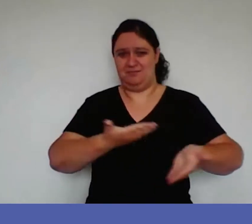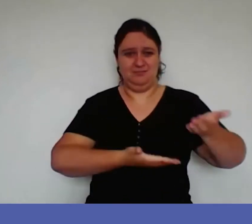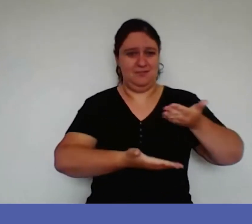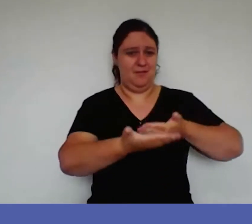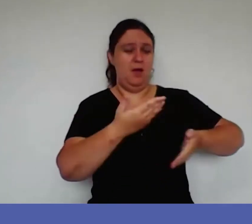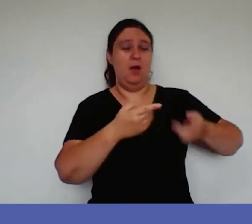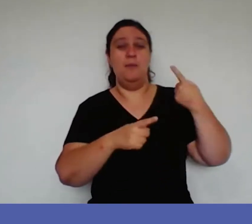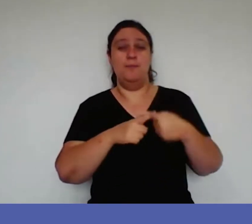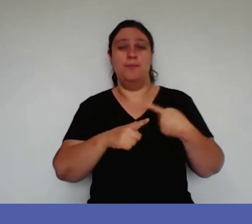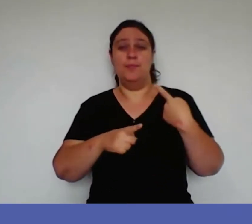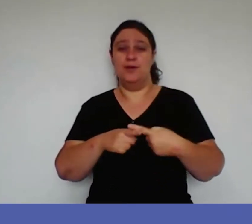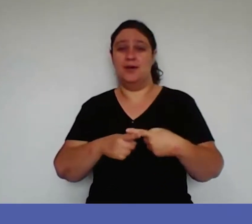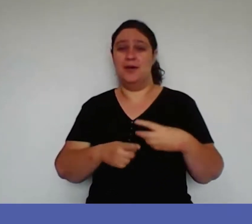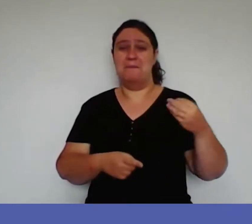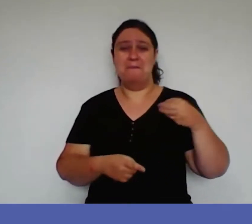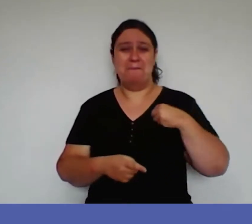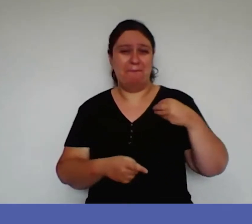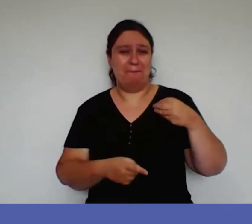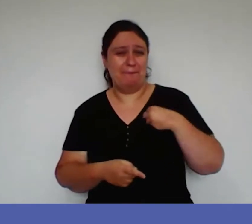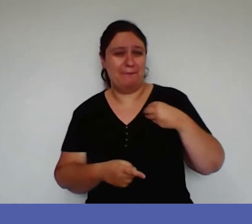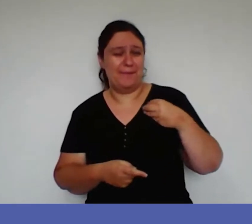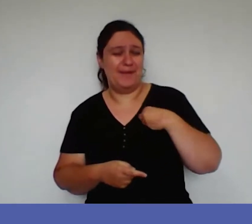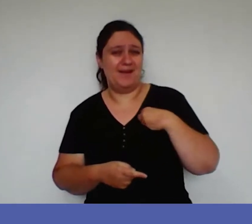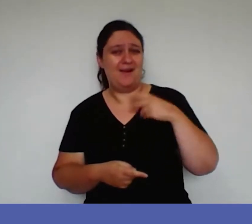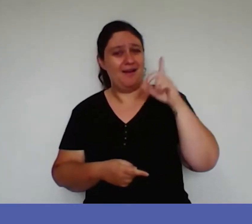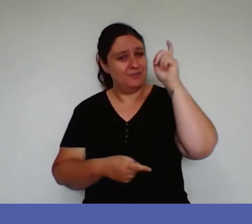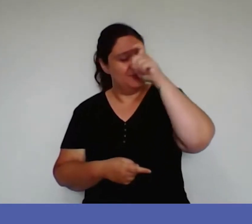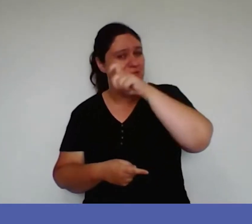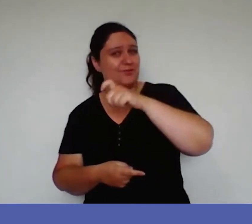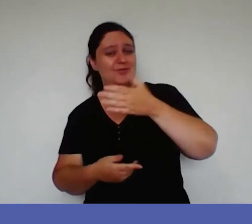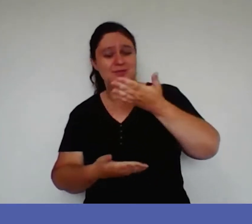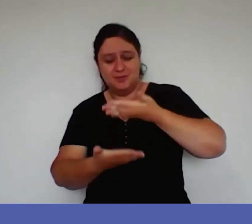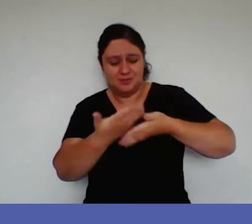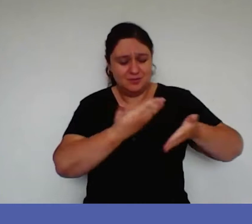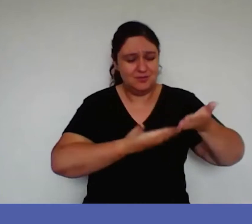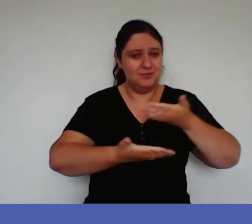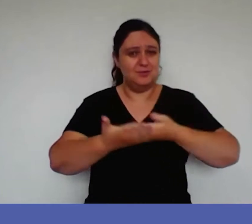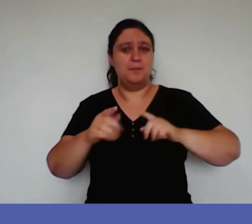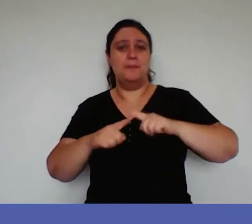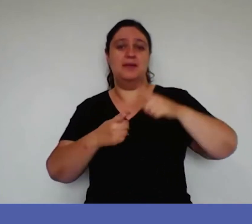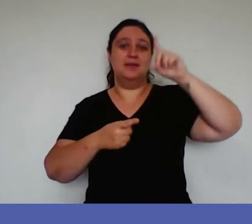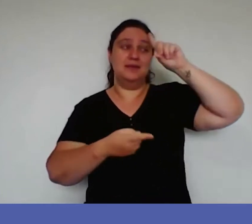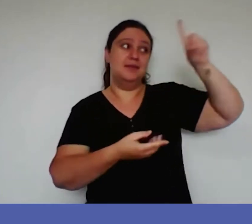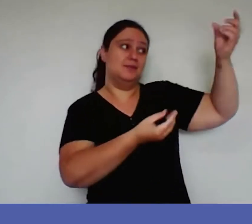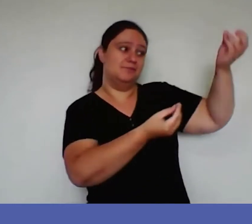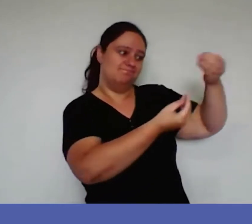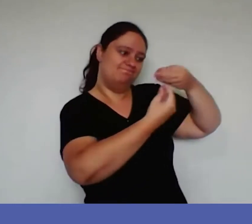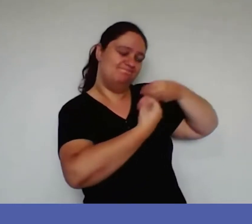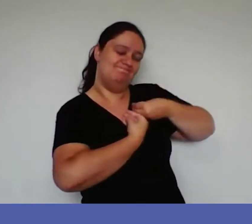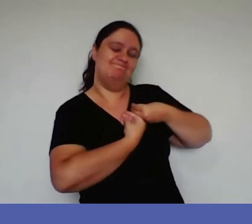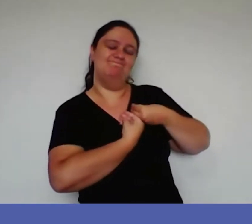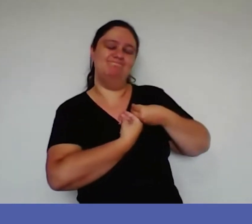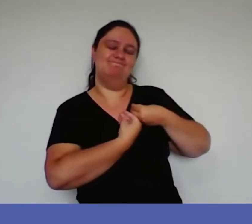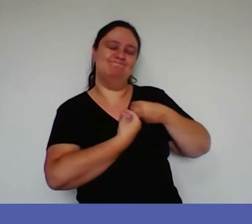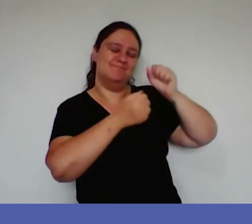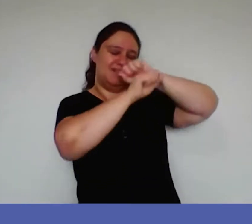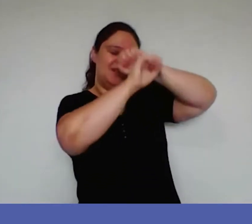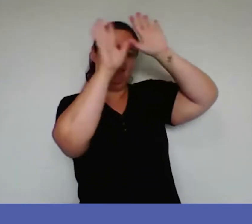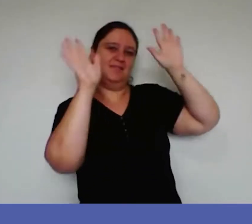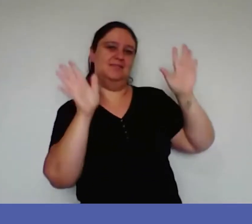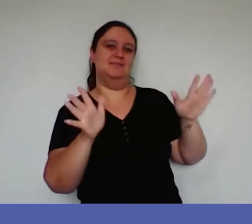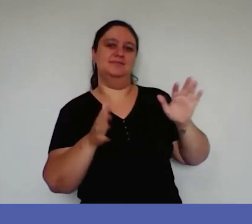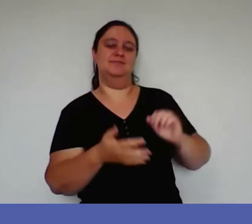em todas as áreas. Mas, irmãos, graças a Deus pela vida de Deus em nós. Deus está nos edificando